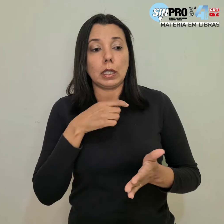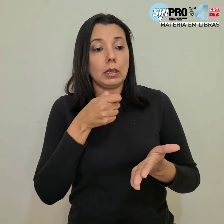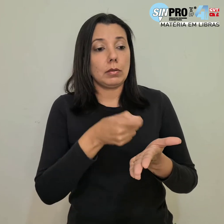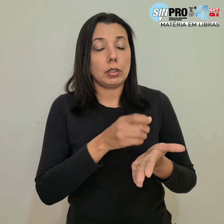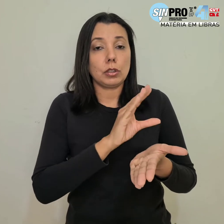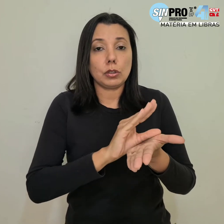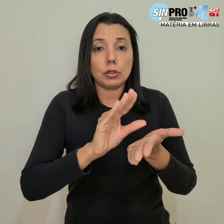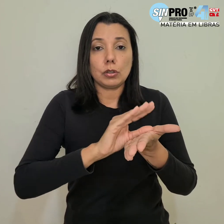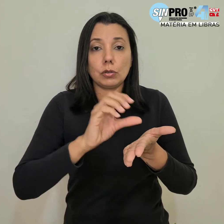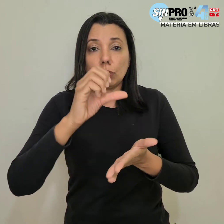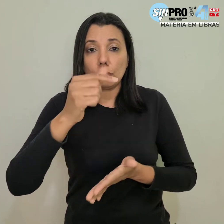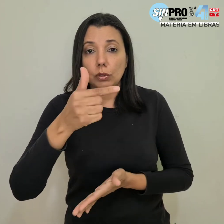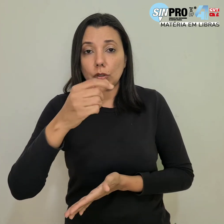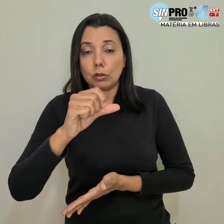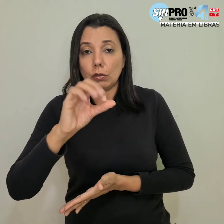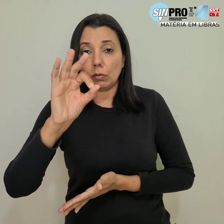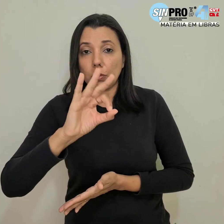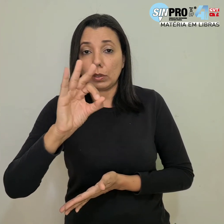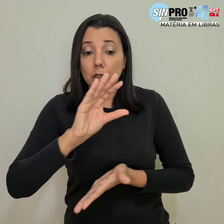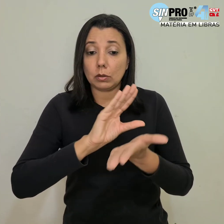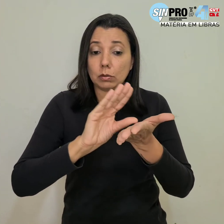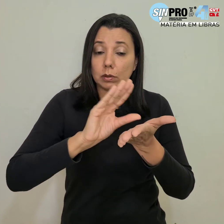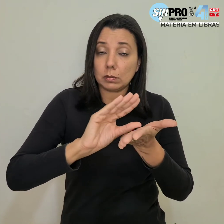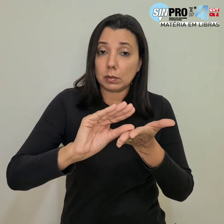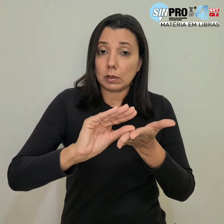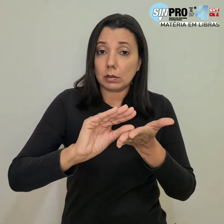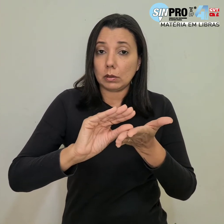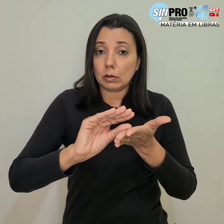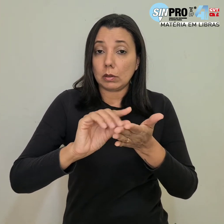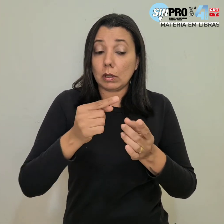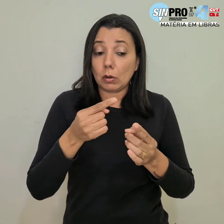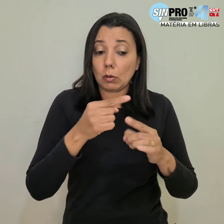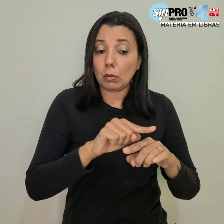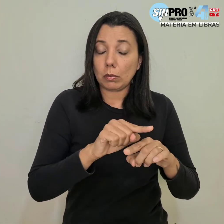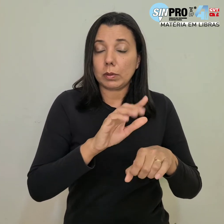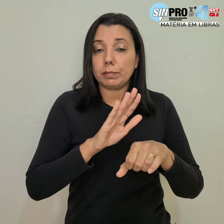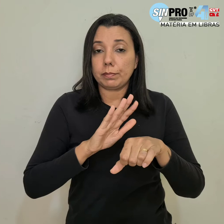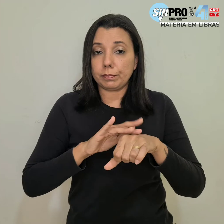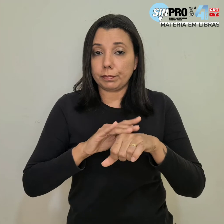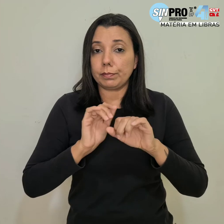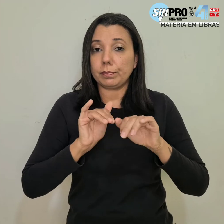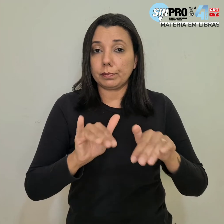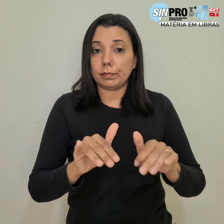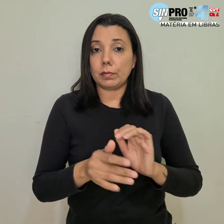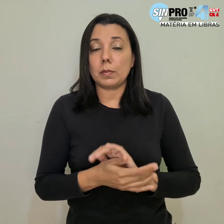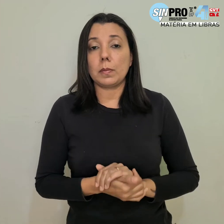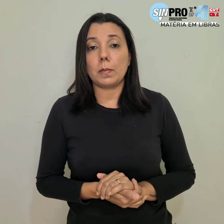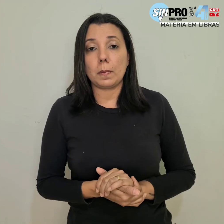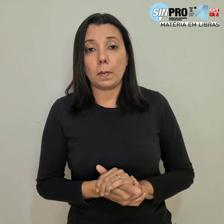investido 29% do orçamento destinado ao combate à pandemia.